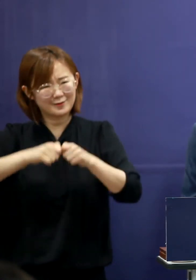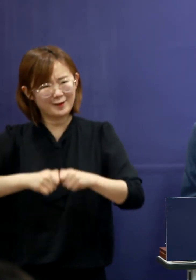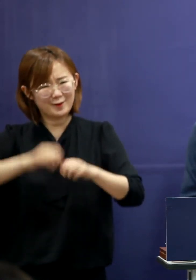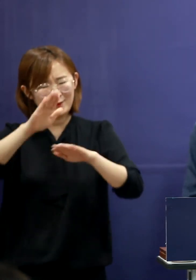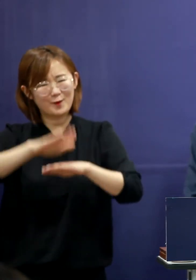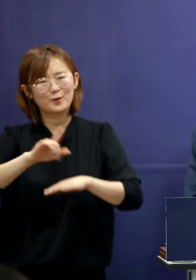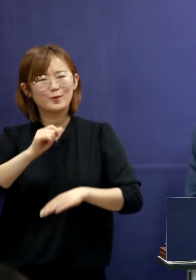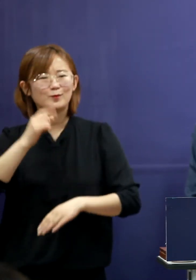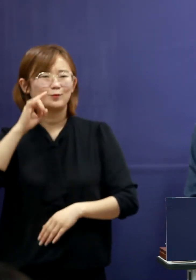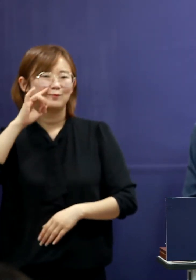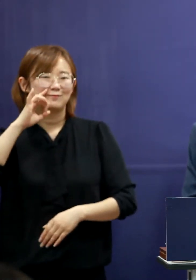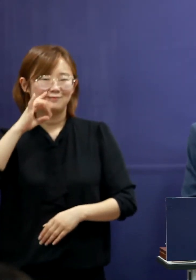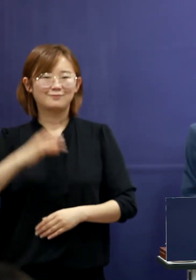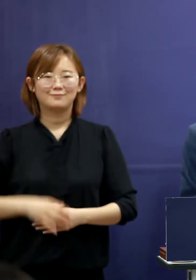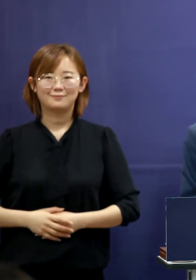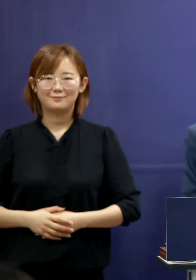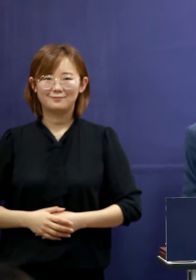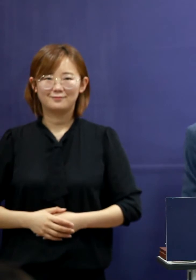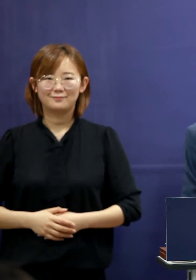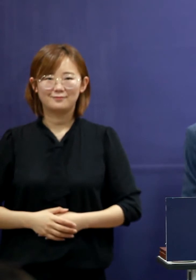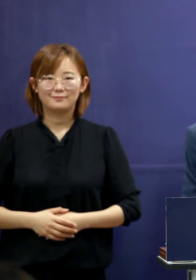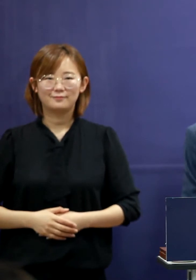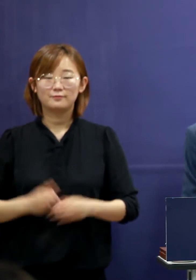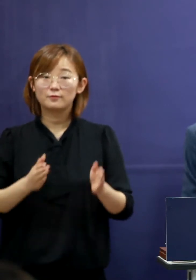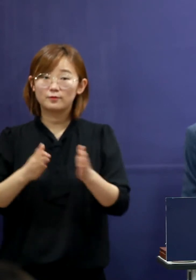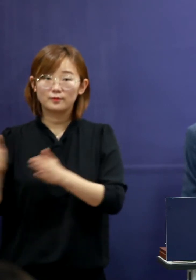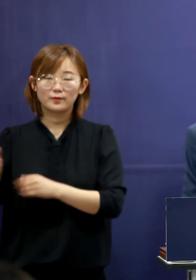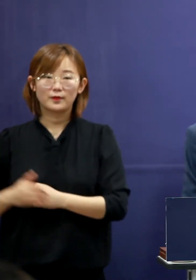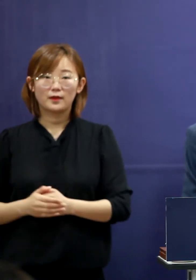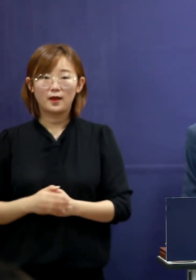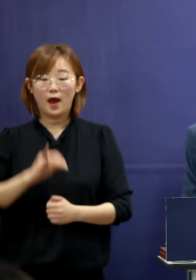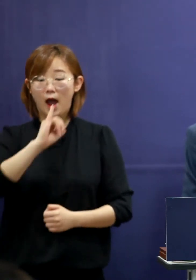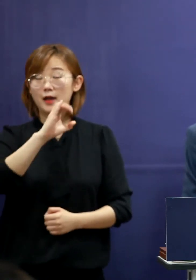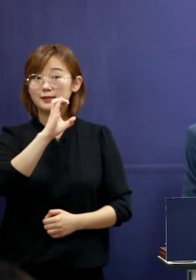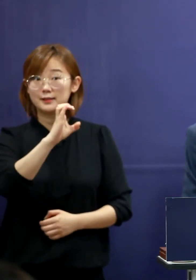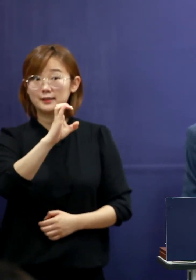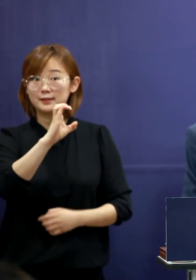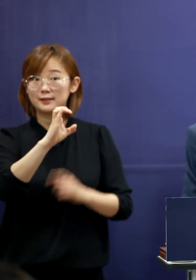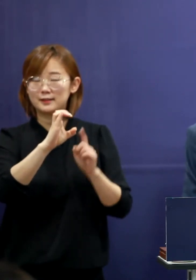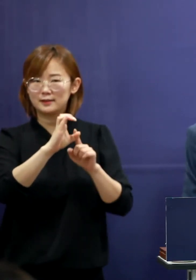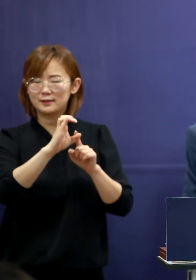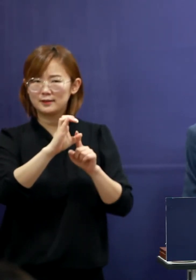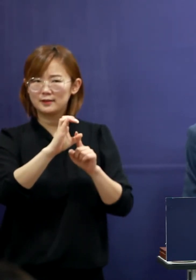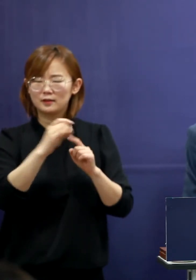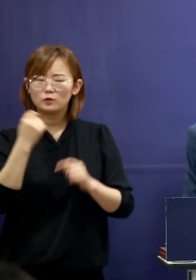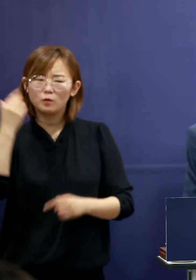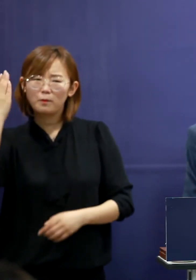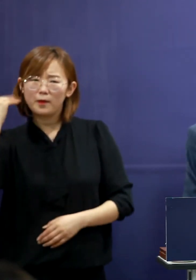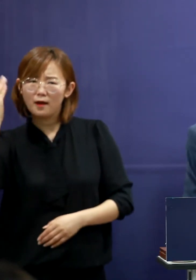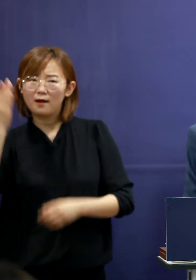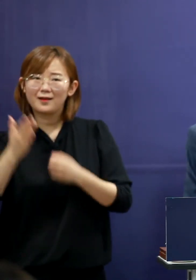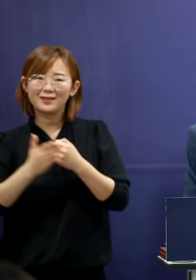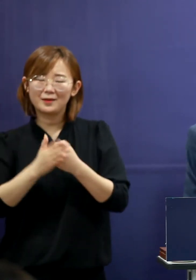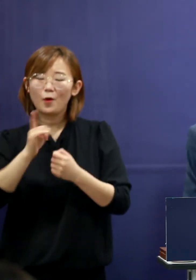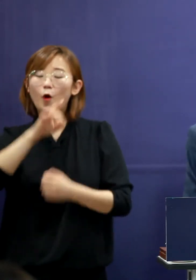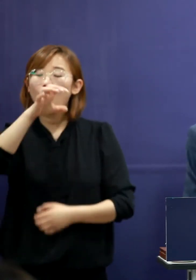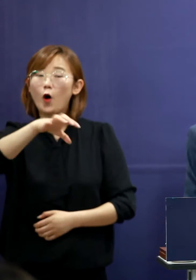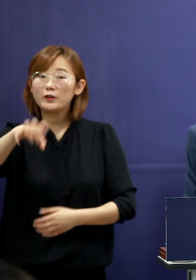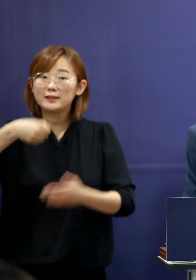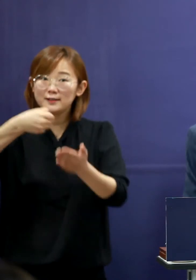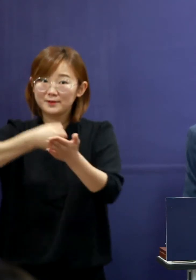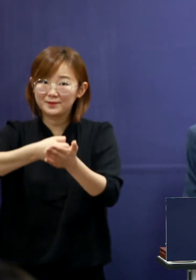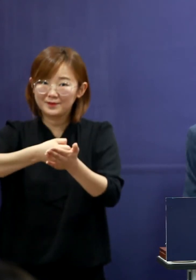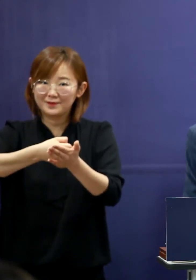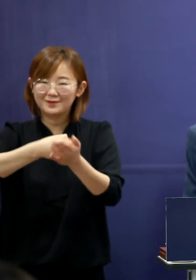있어서요. 그거에 대한 설명 좀 부탁드리고요. 그다음에 아까 하이패스나 잘못 써놓은데 그 위치가 어딘지